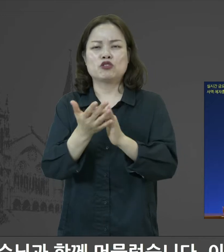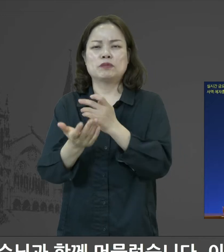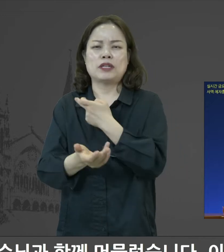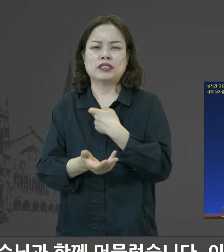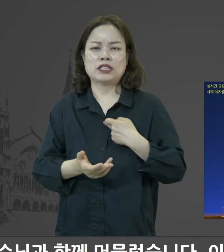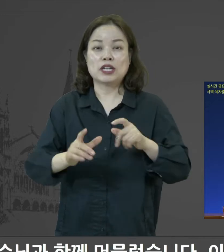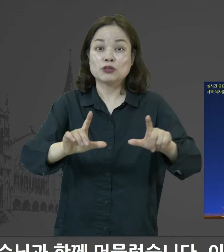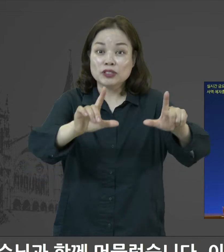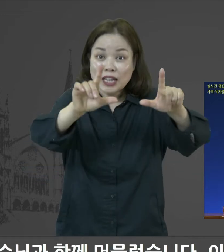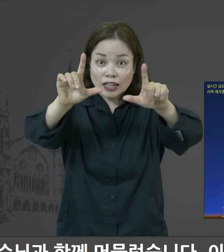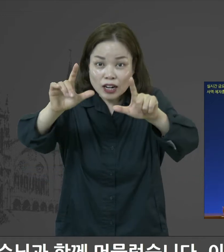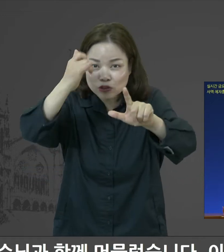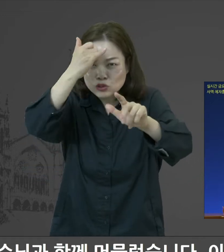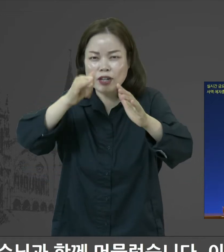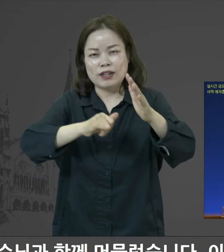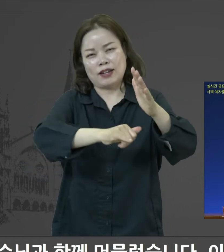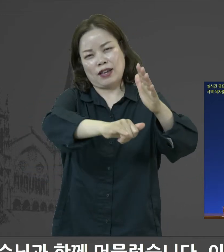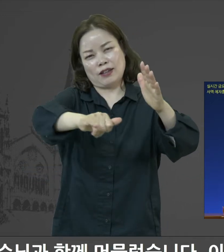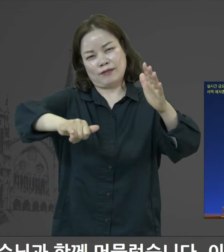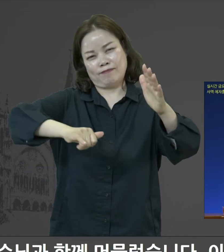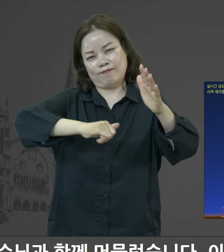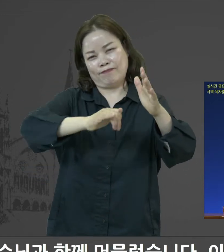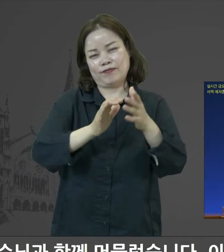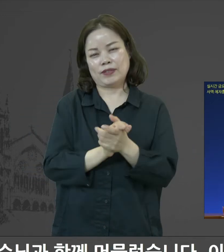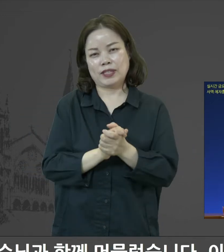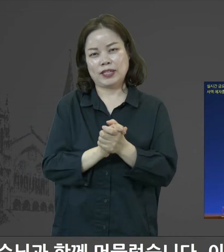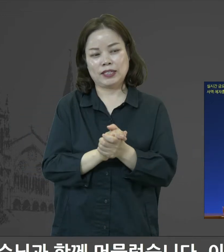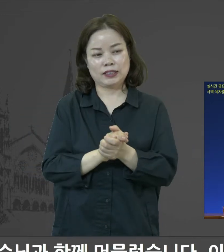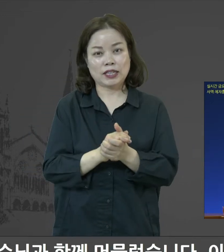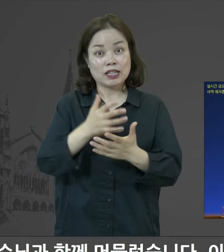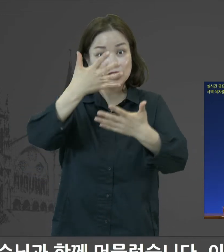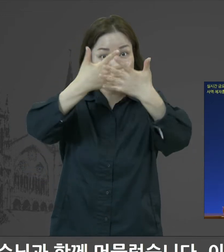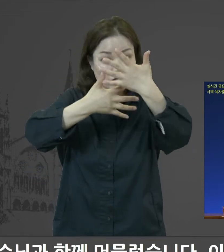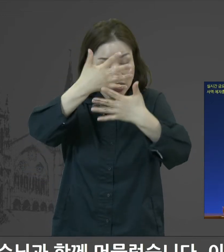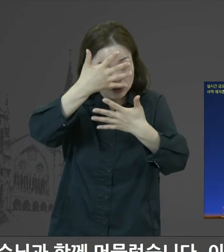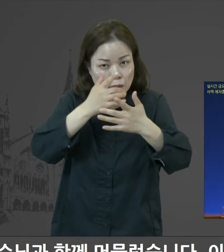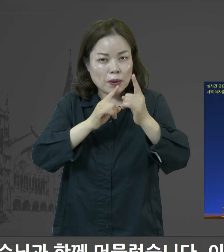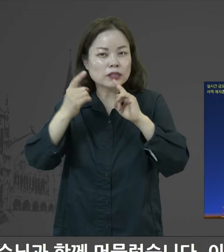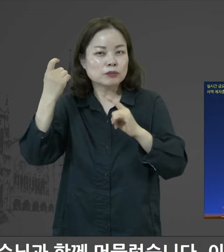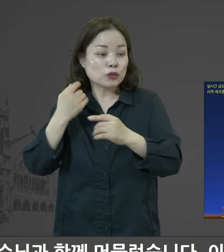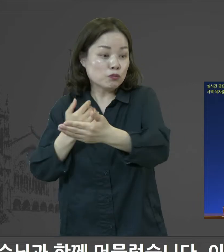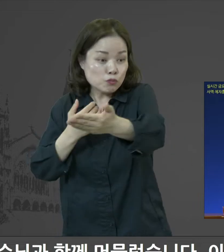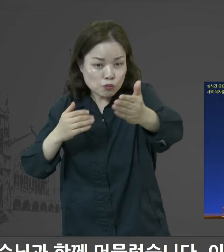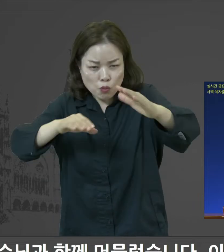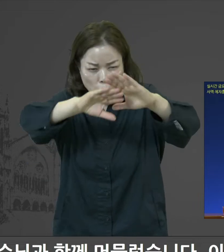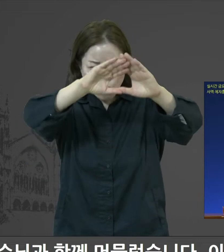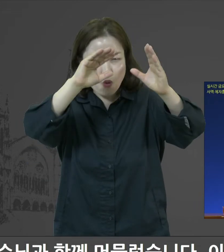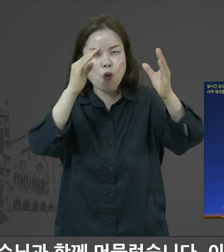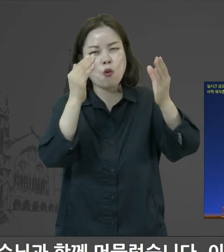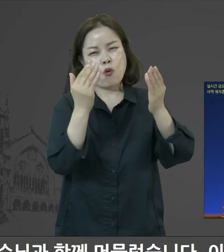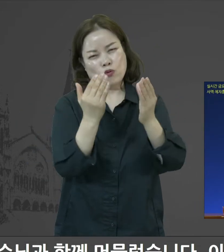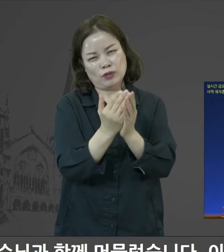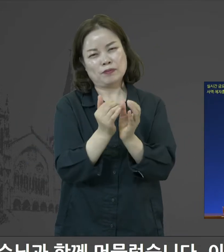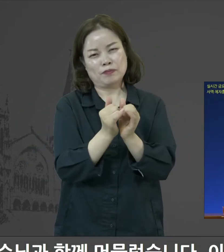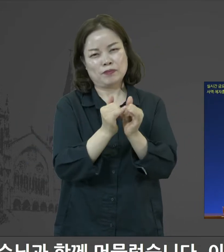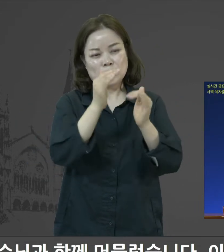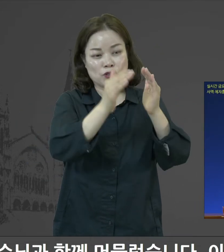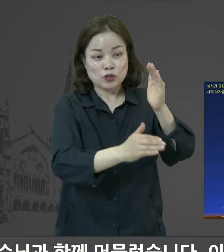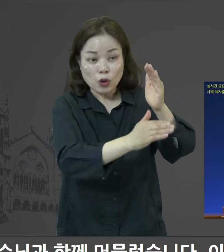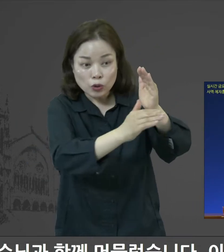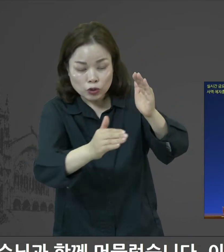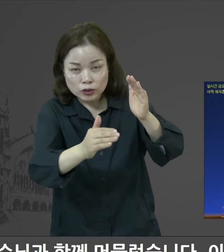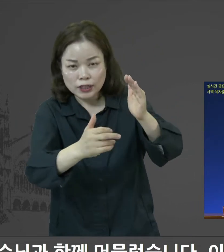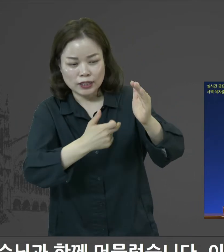제자로 살아가는 이 충현의 가족들, 이 자리에 계시고 또 영상으로 말씀 듣는 모든 분들, 그런 제자로서의